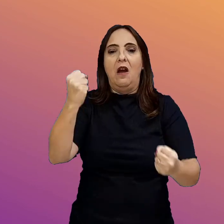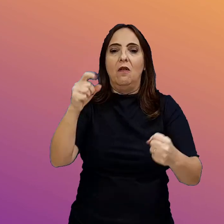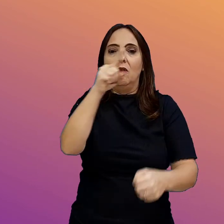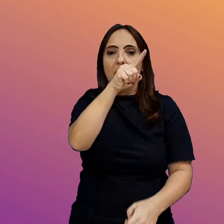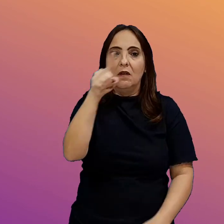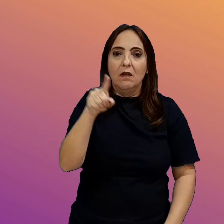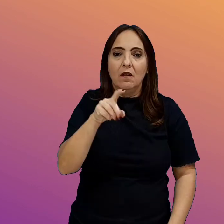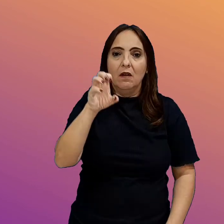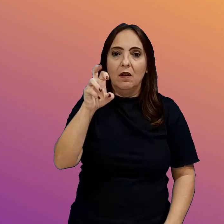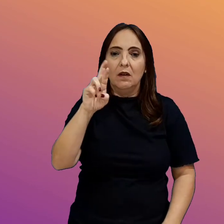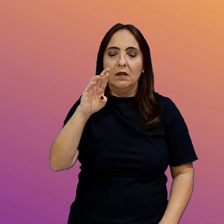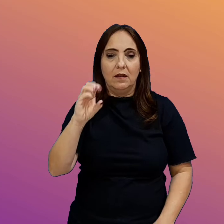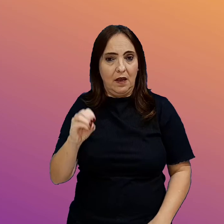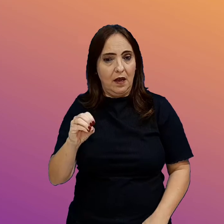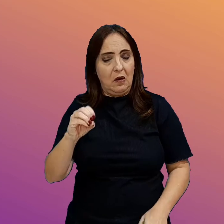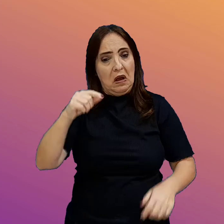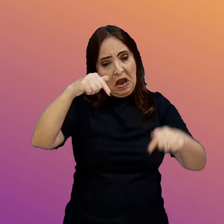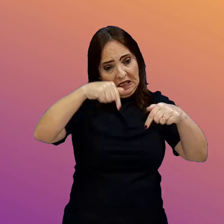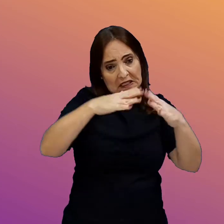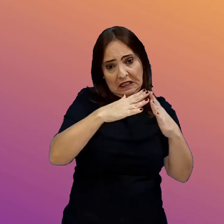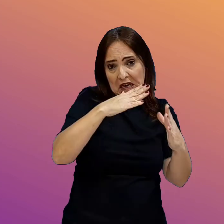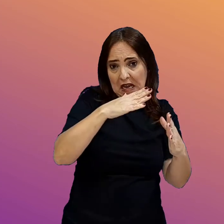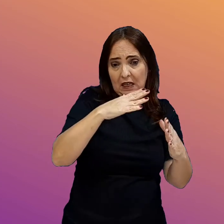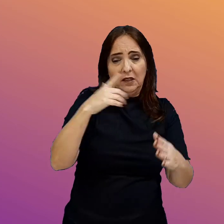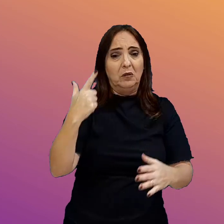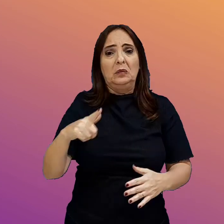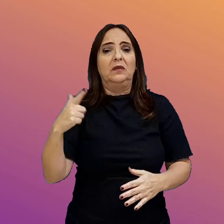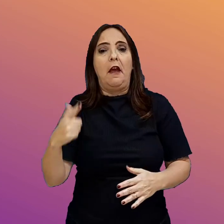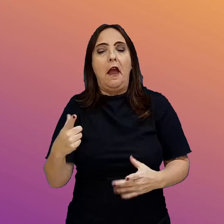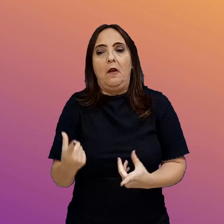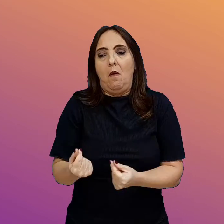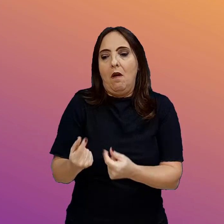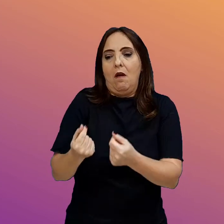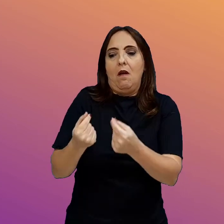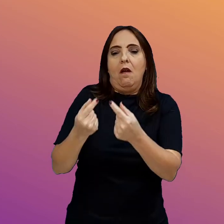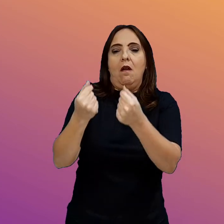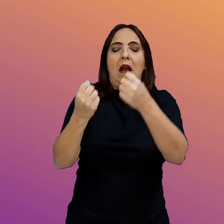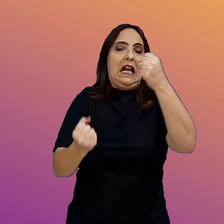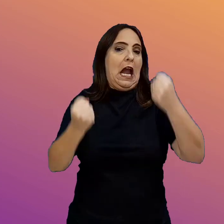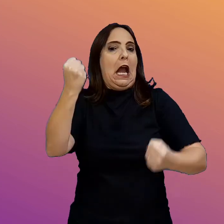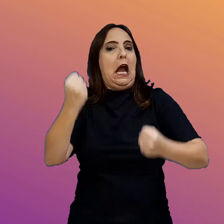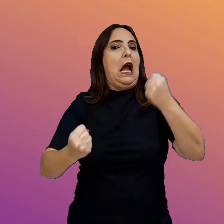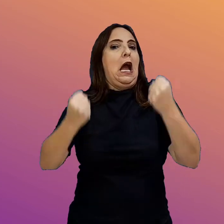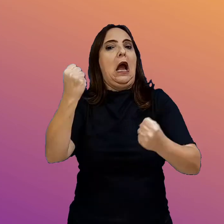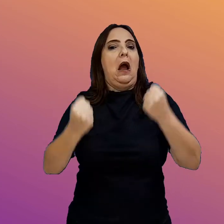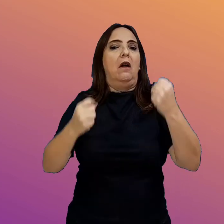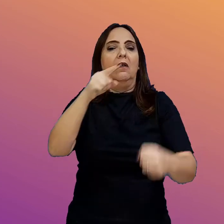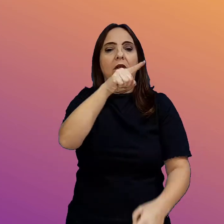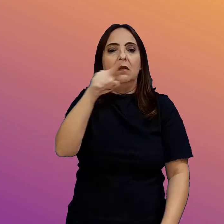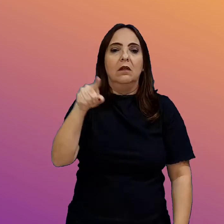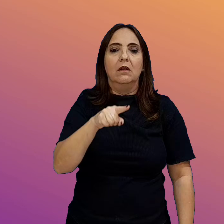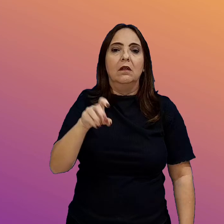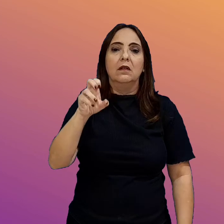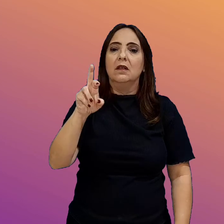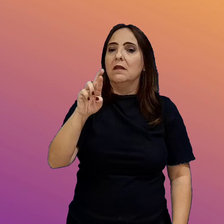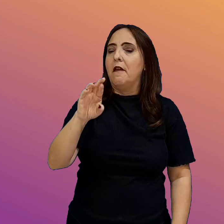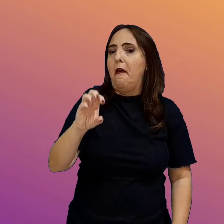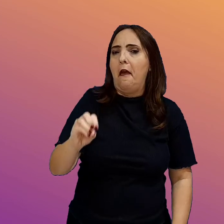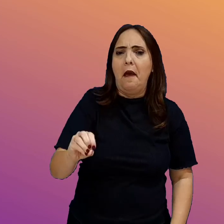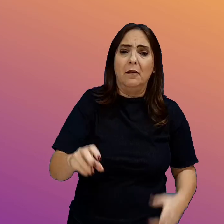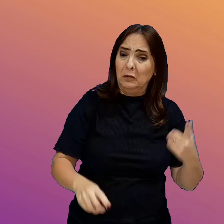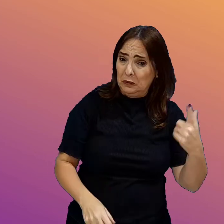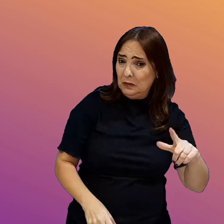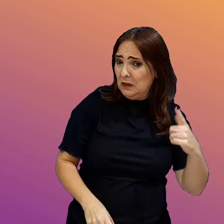em casa nós não temos grandes bens, nós não temos carro seminovo, nós não